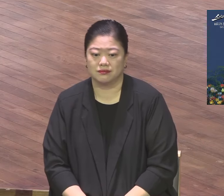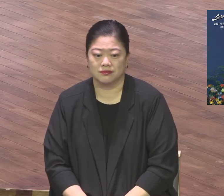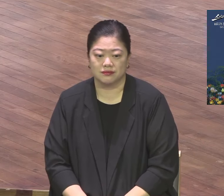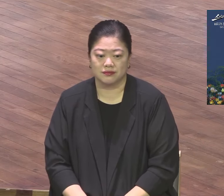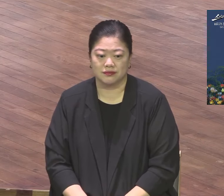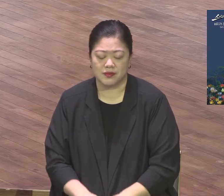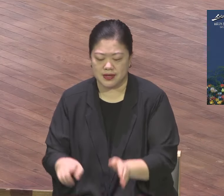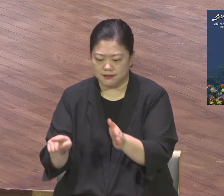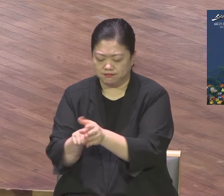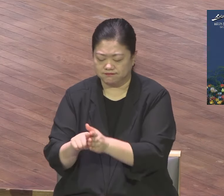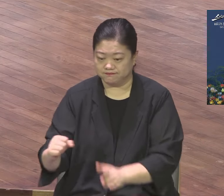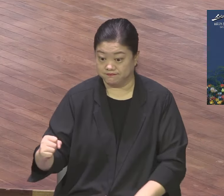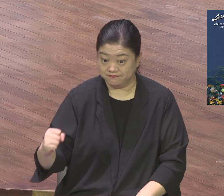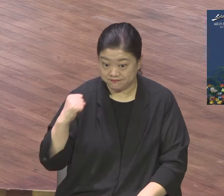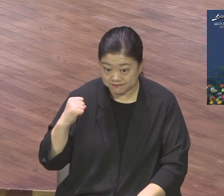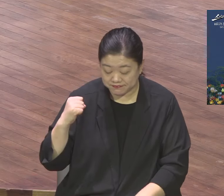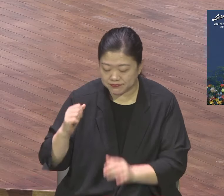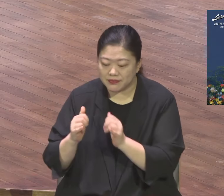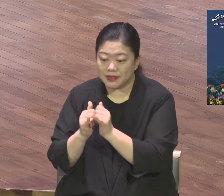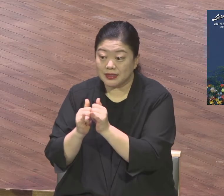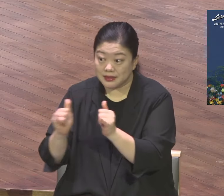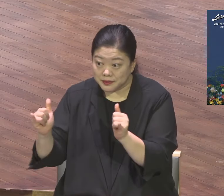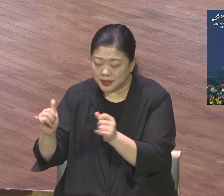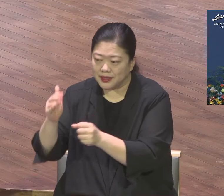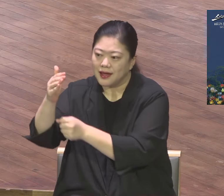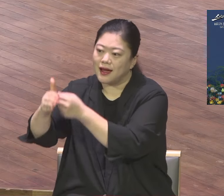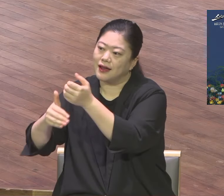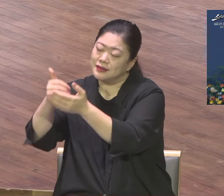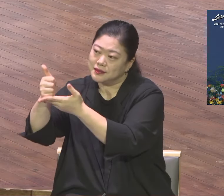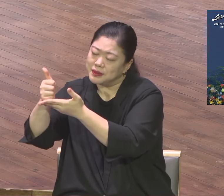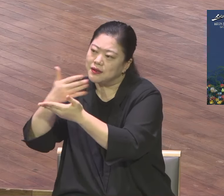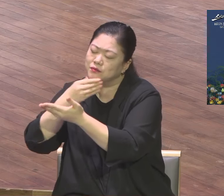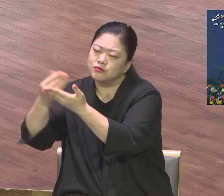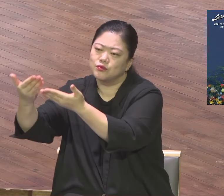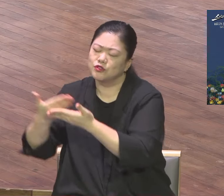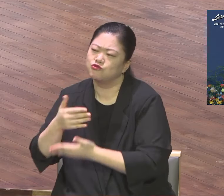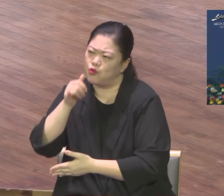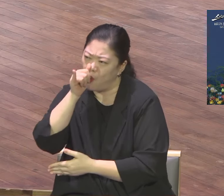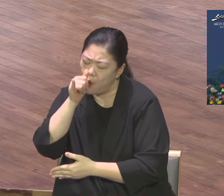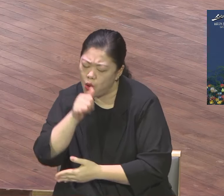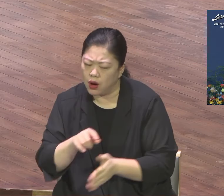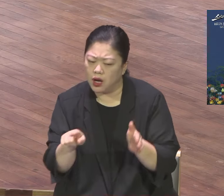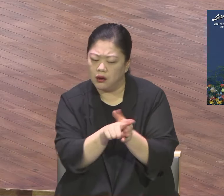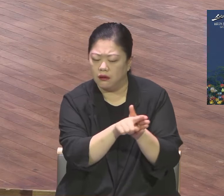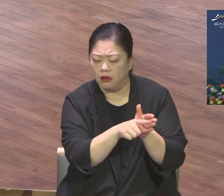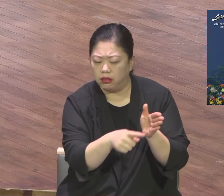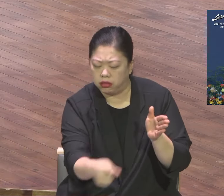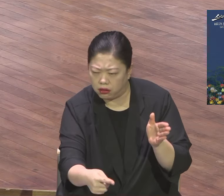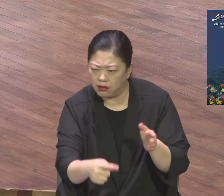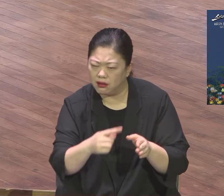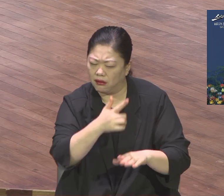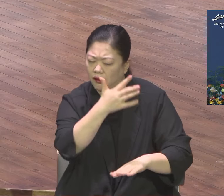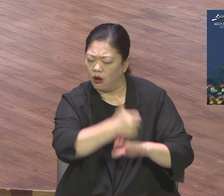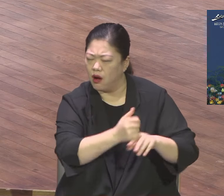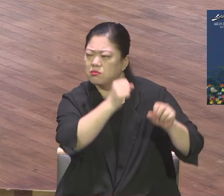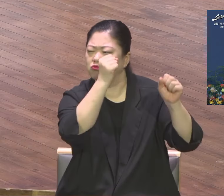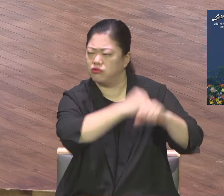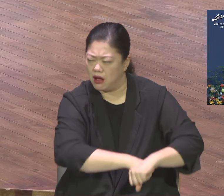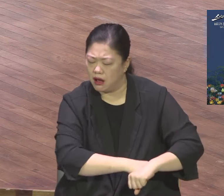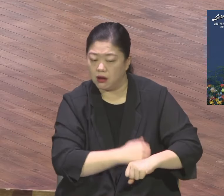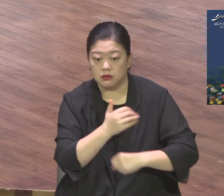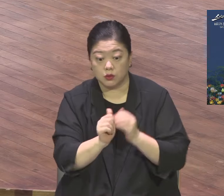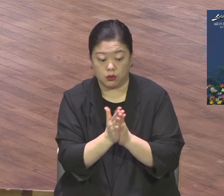삶을 사는 자에게 주어지는 하나님의 축복이 무엇인지 사실적으로